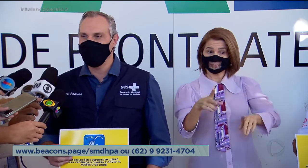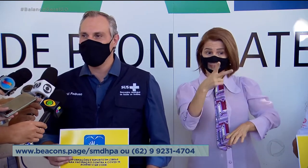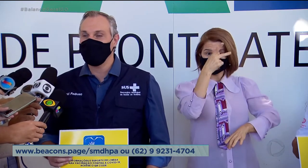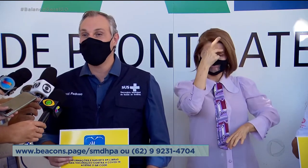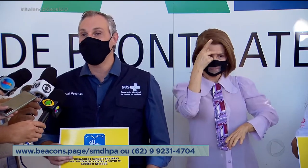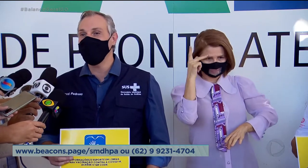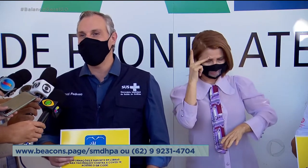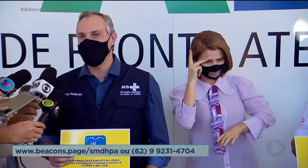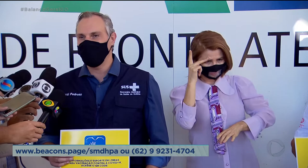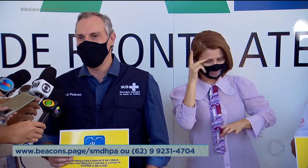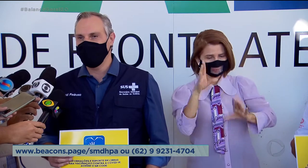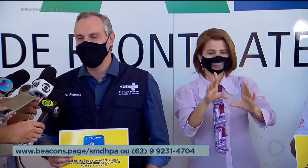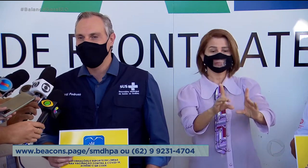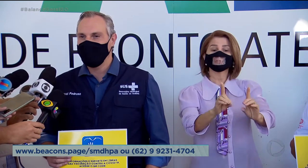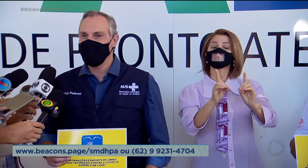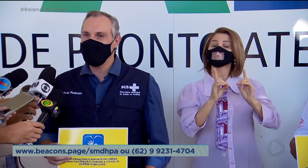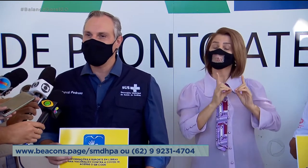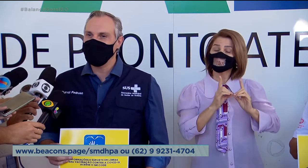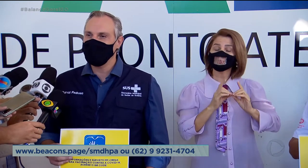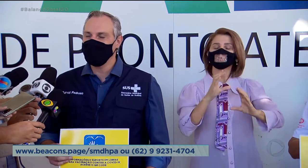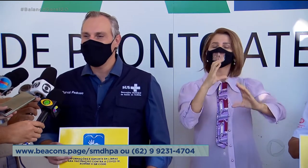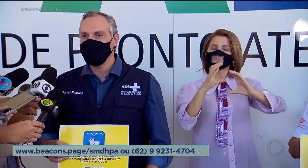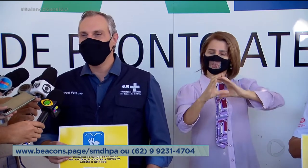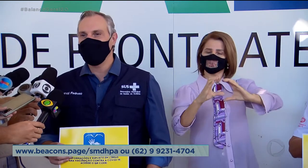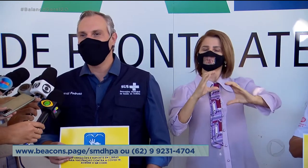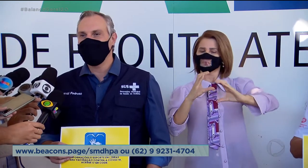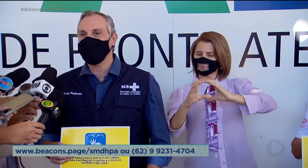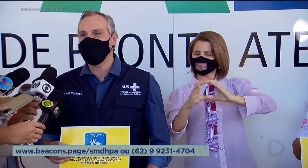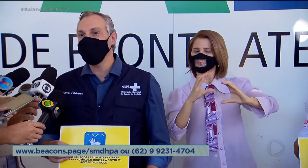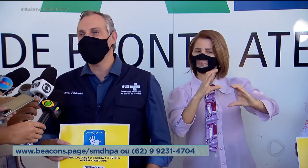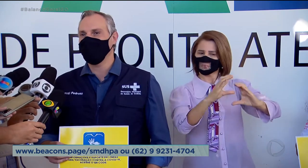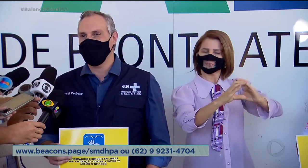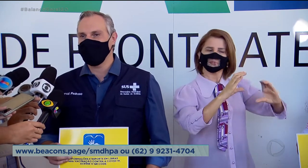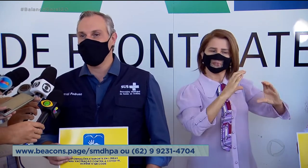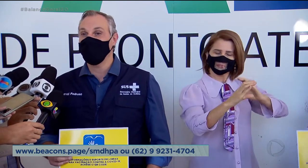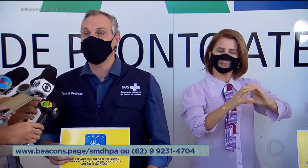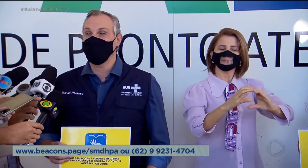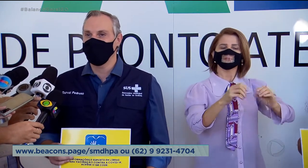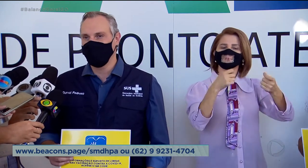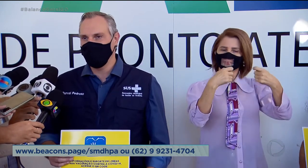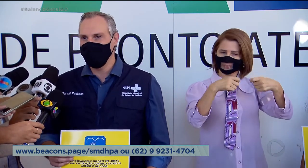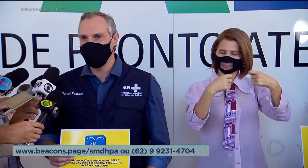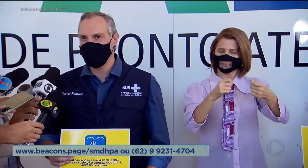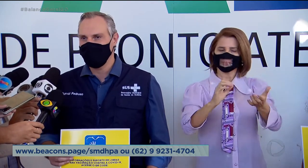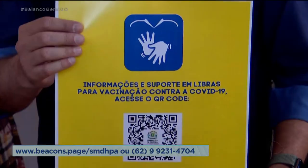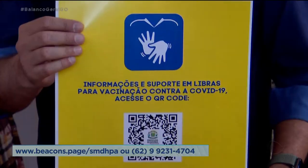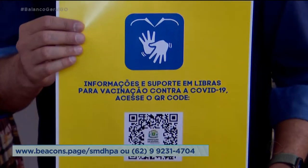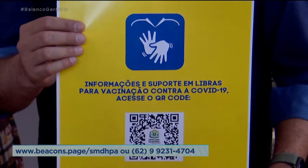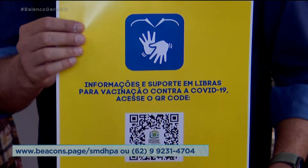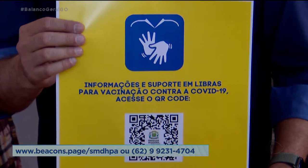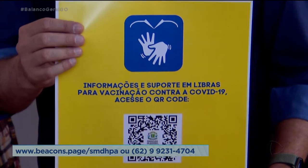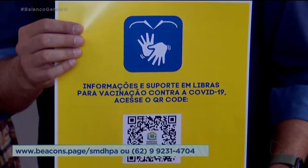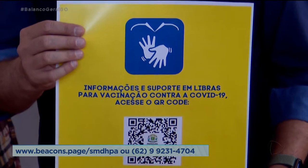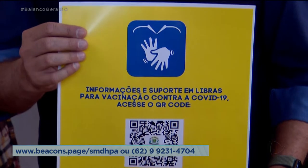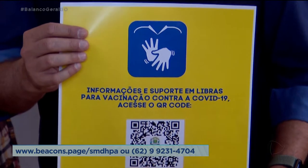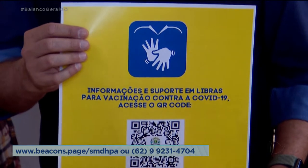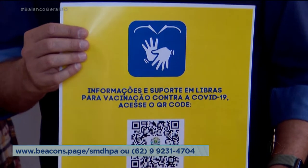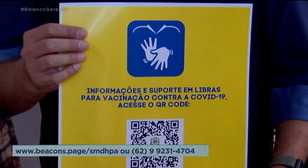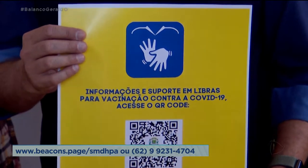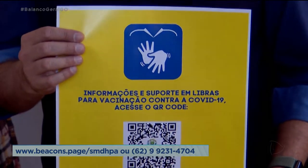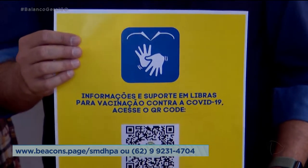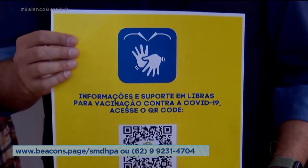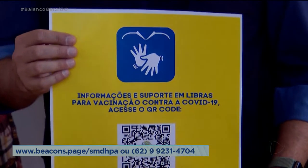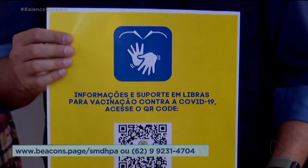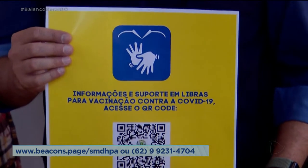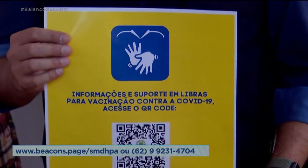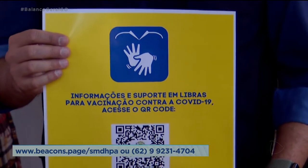e poder ser compreendida, ela precisa de ter essa interface com o tradutor de Libras. O apoio é feito, na maioria